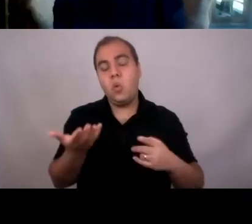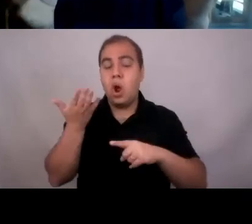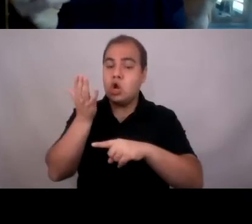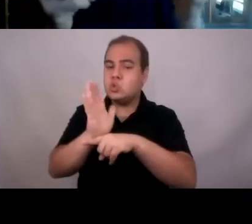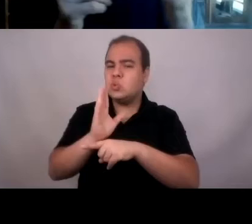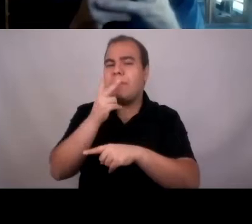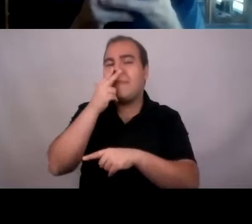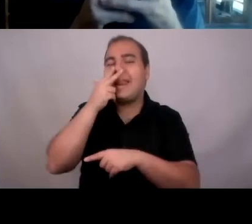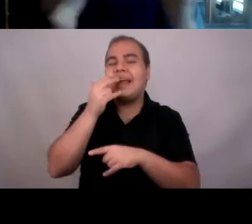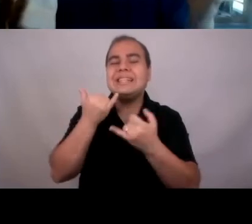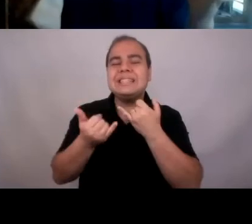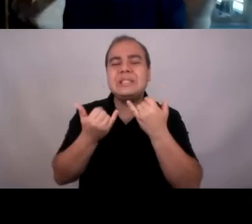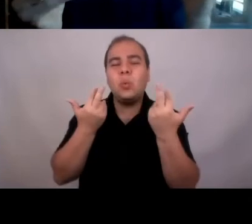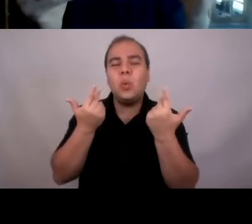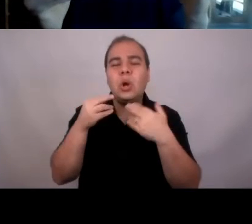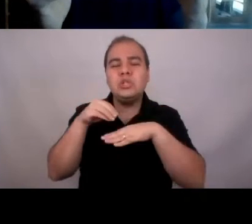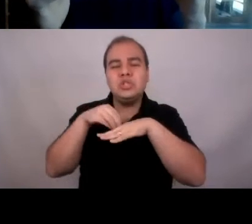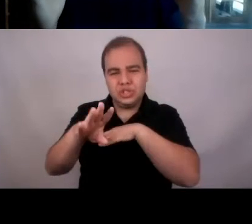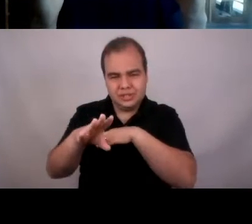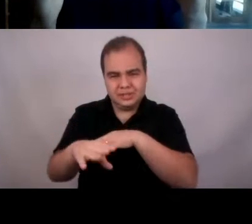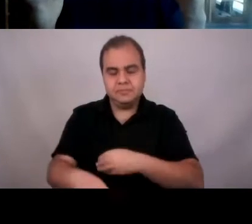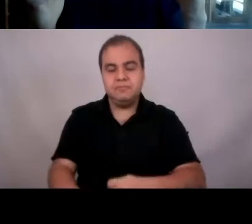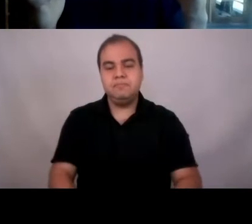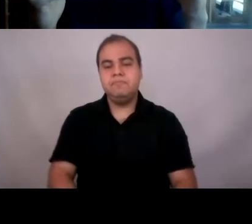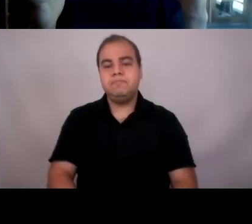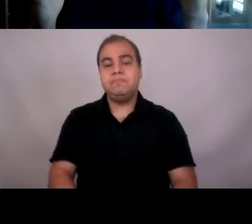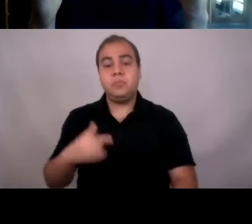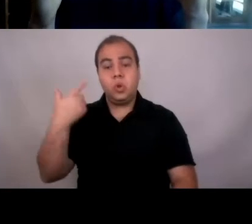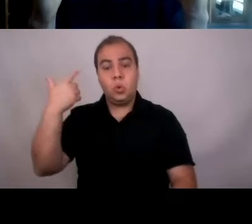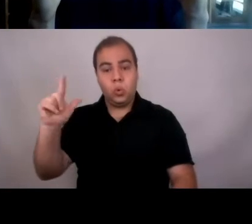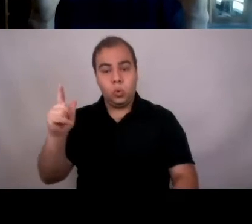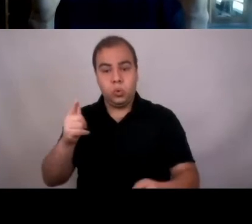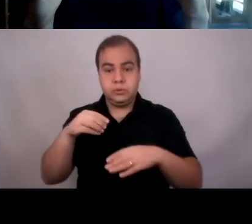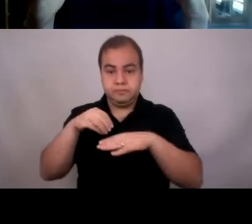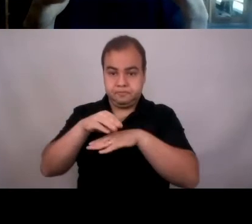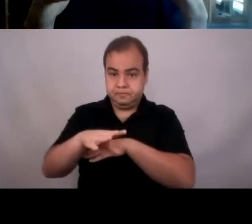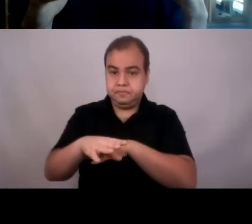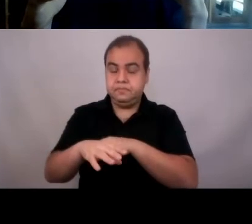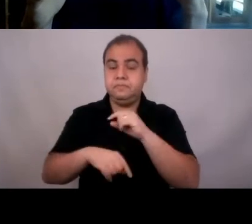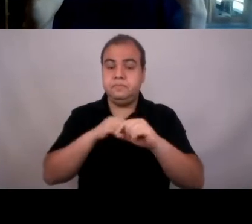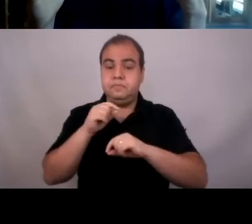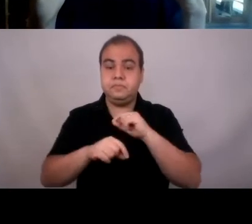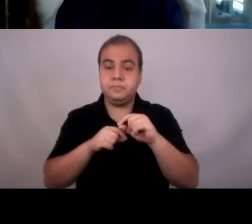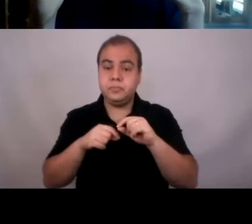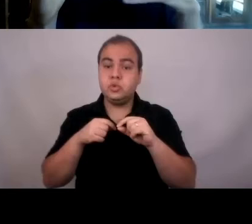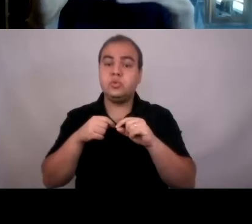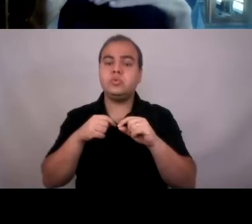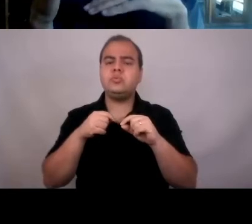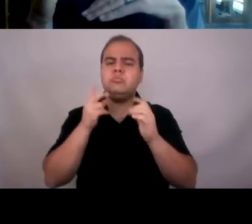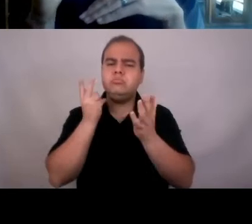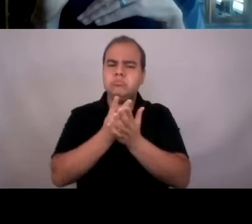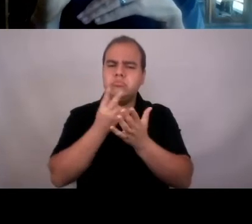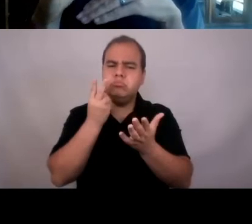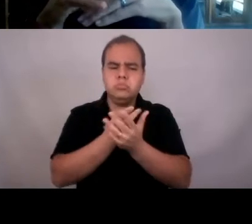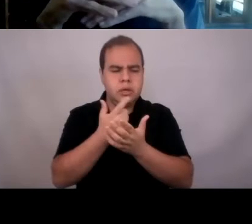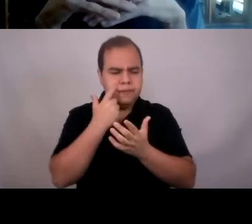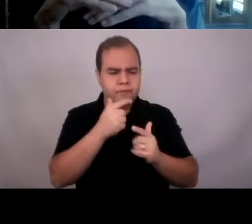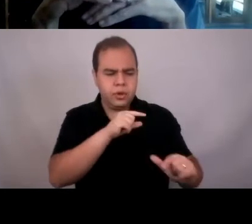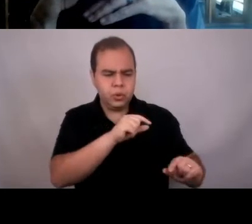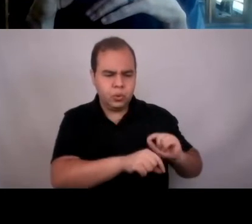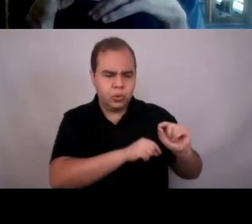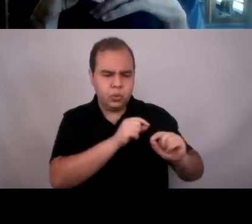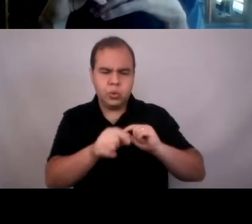gente, tá? Outra questão, a infiltração, a gente procura trabalhar de tal forma que ela esteja pelo